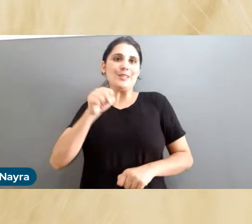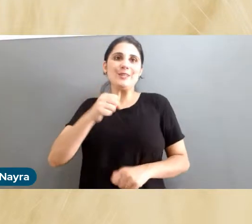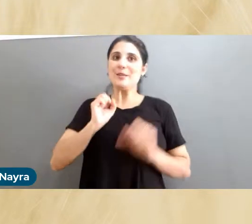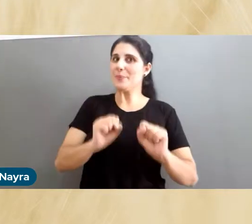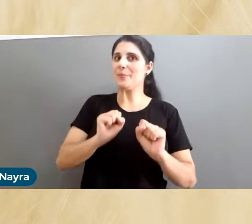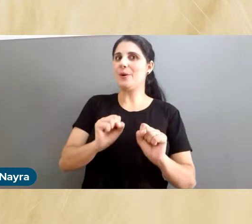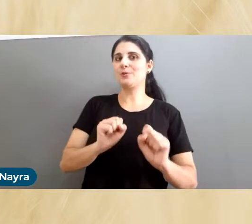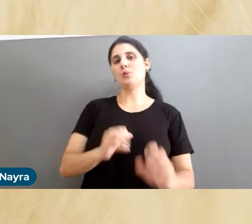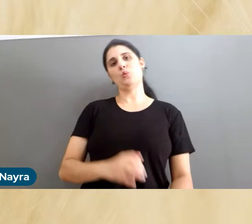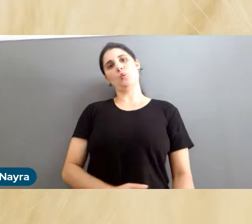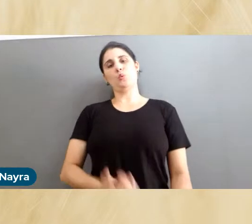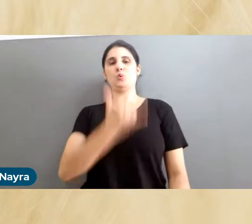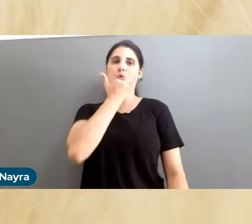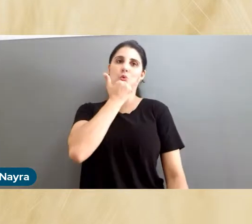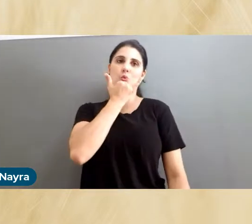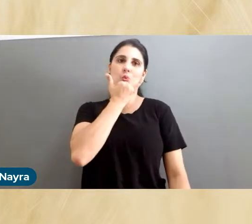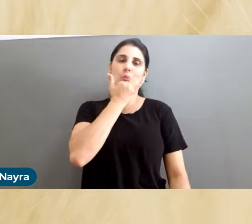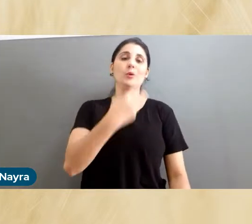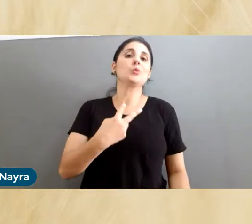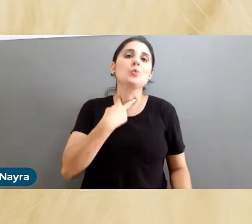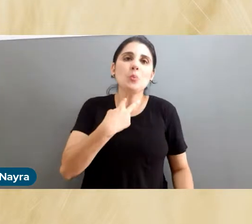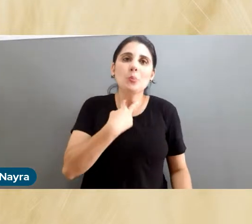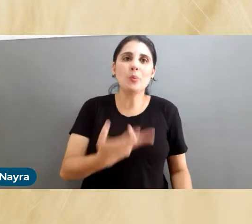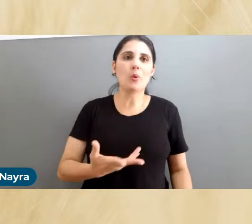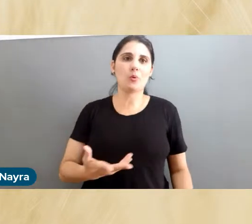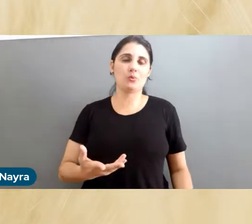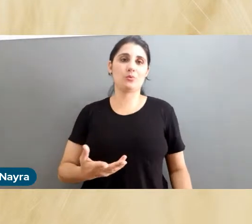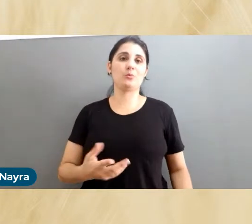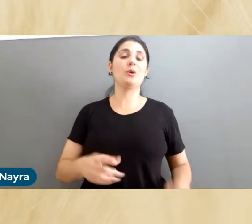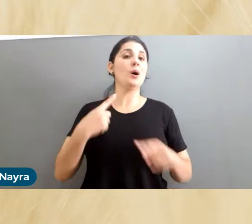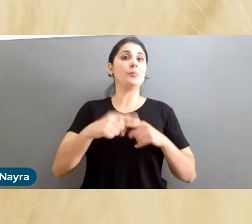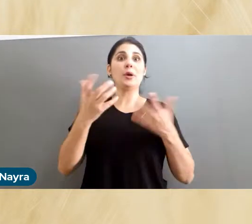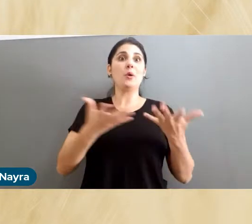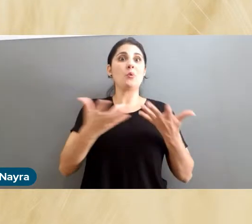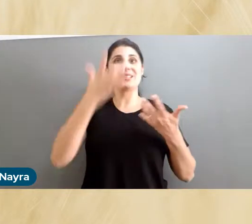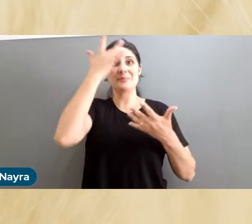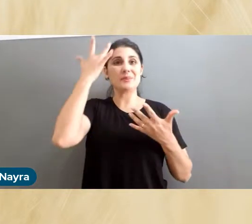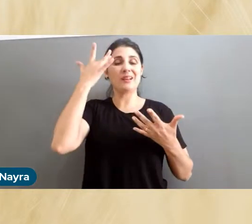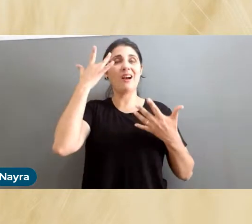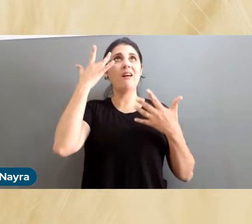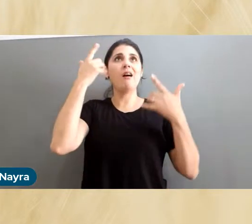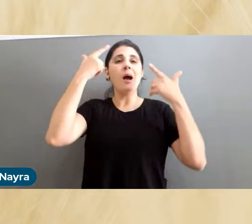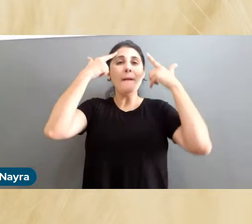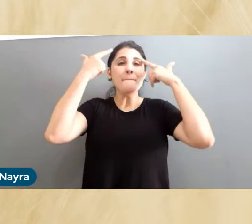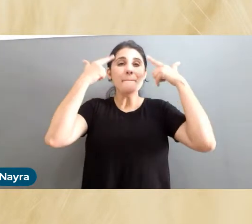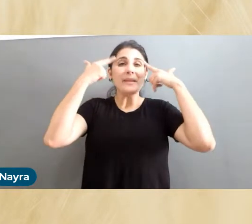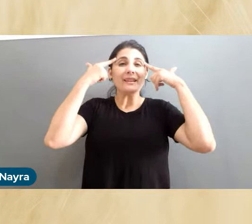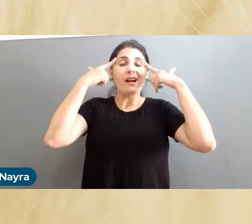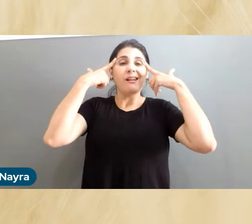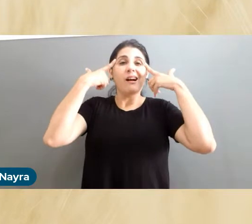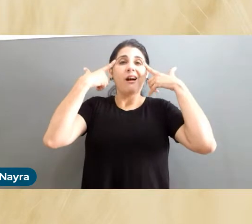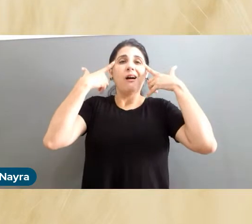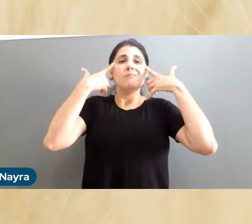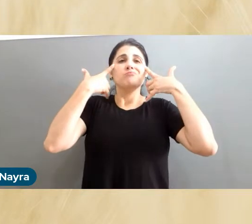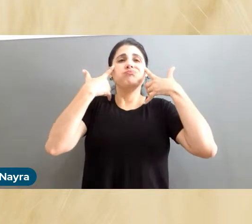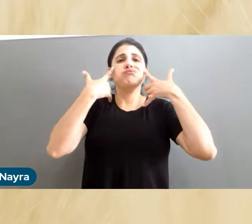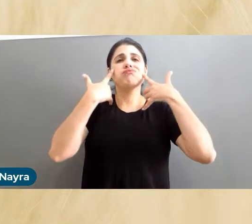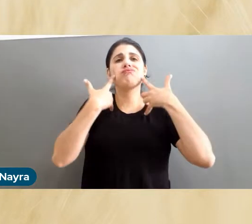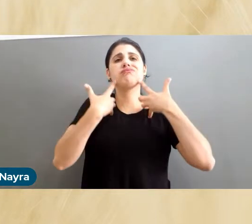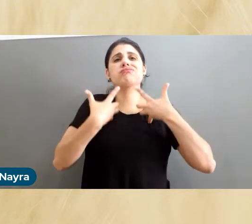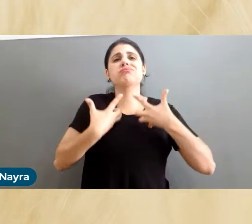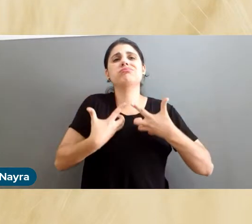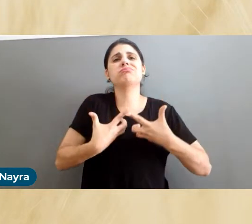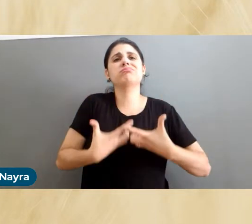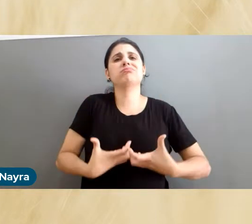dizer não. Vemos casos de burnout na atualidade, vemos casos de pessoas que aceitam qualquer